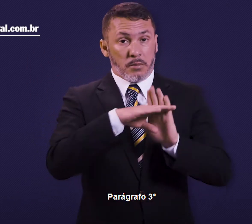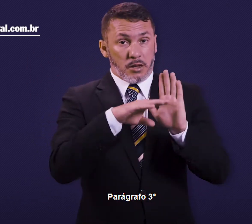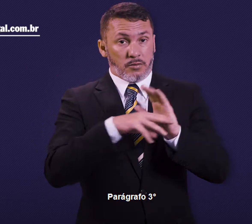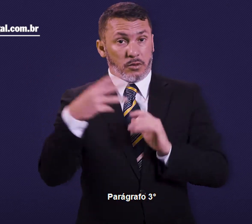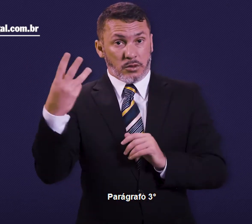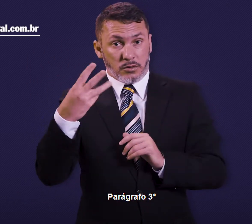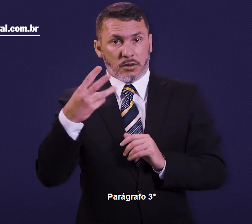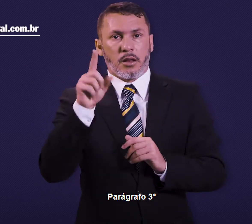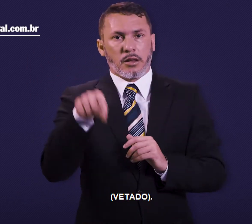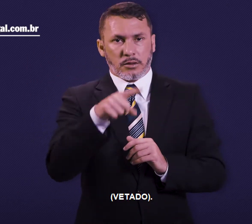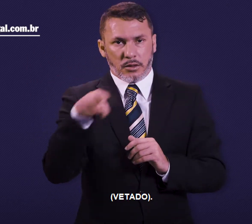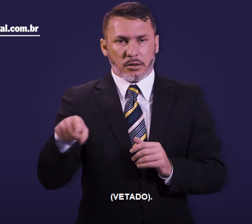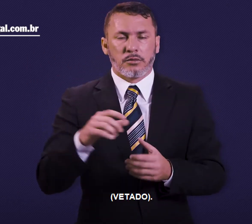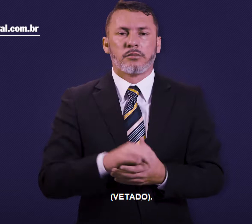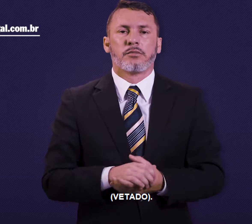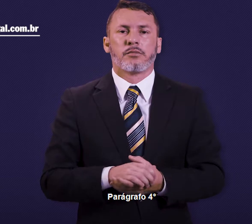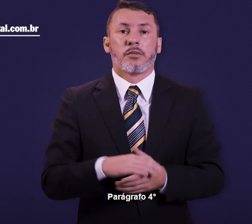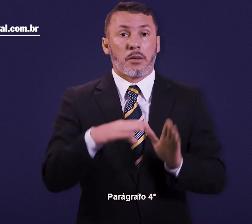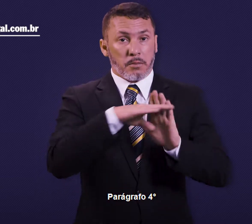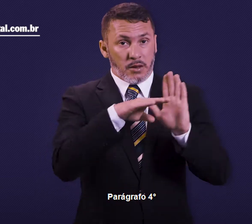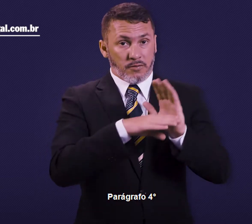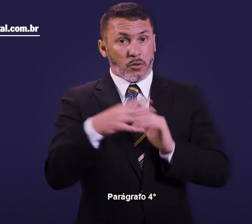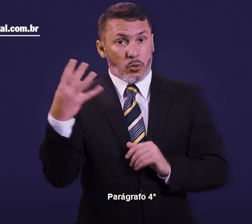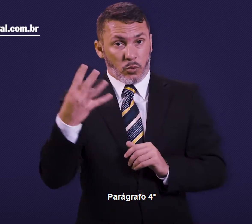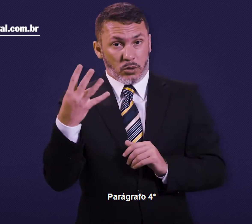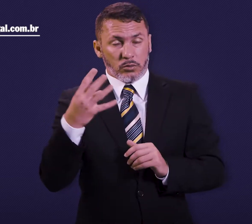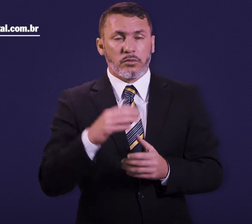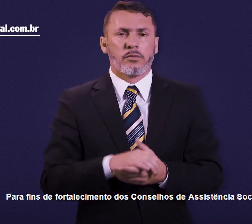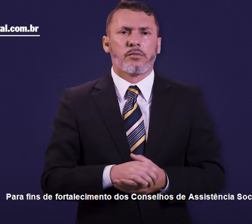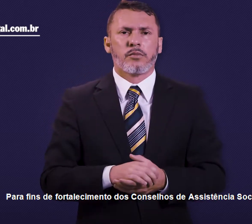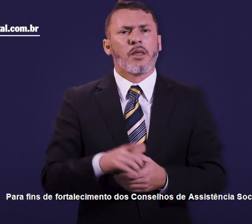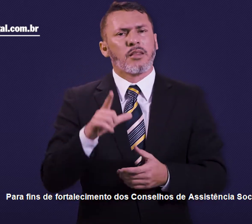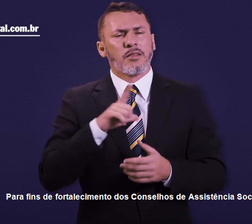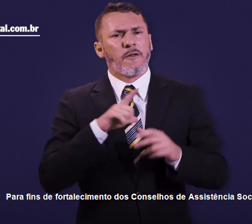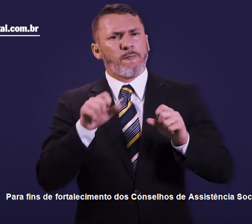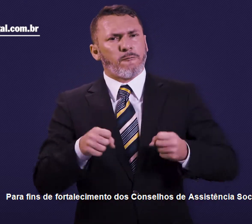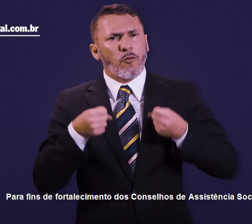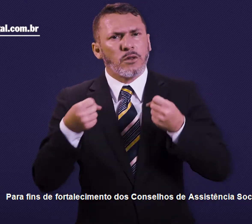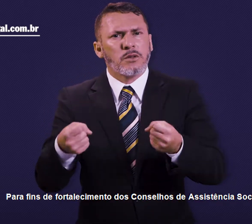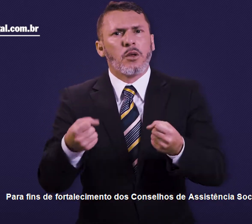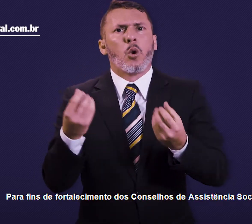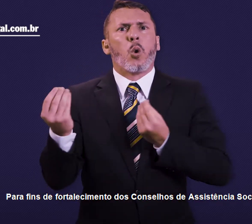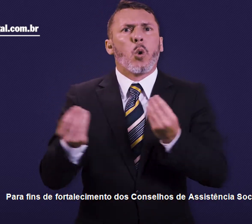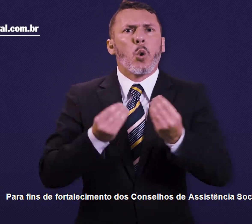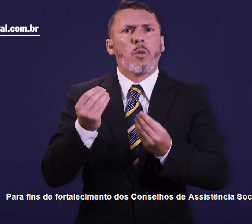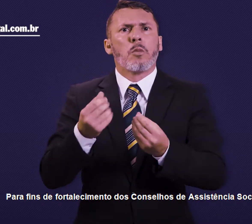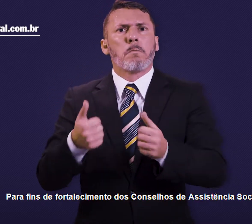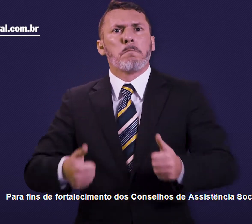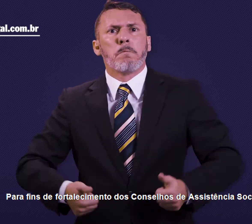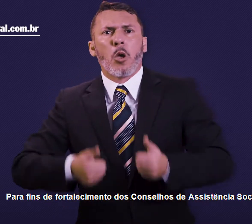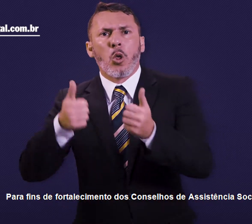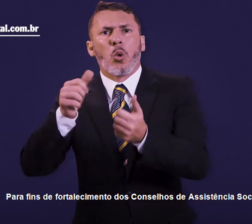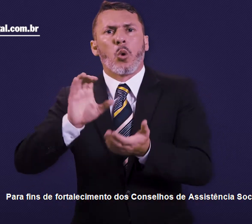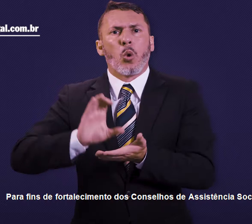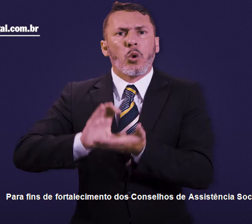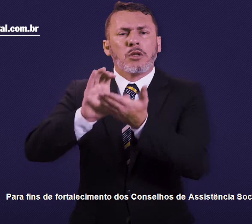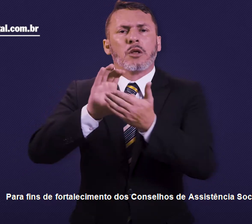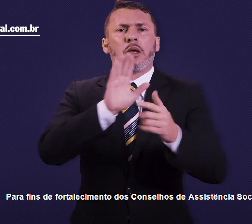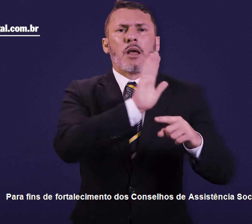Parágrafo 3º. Vetado. Parágrafo 4º. Para fins de fortalecimento dos Conselhos de Assistência Social